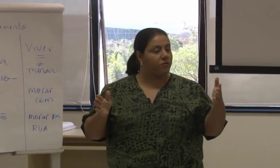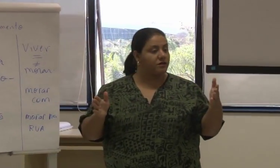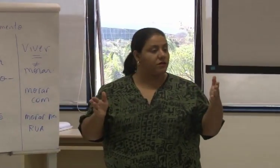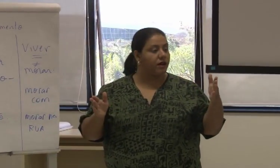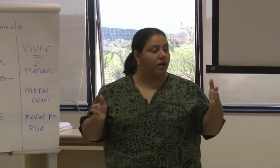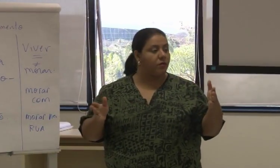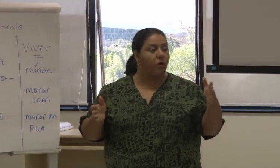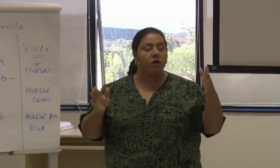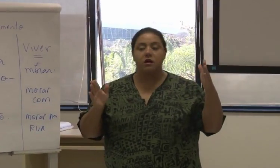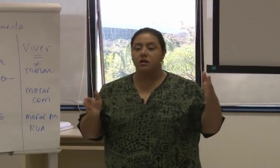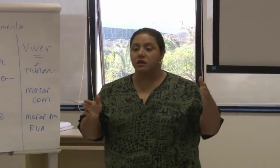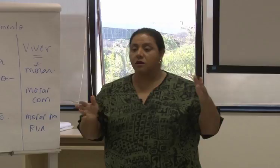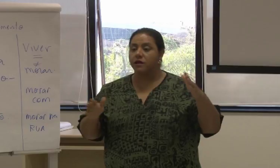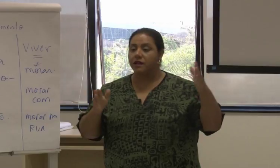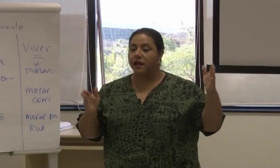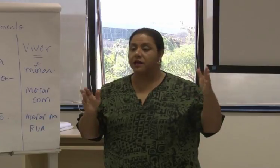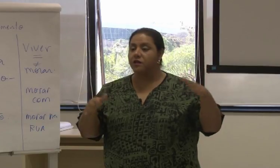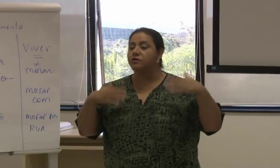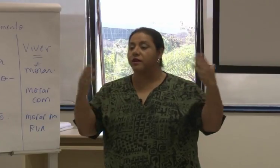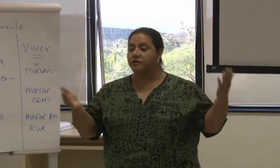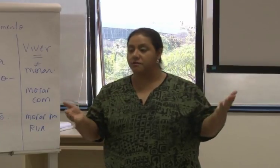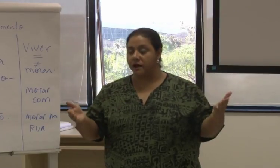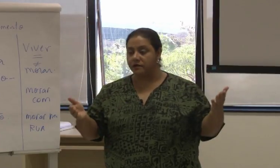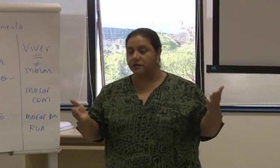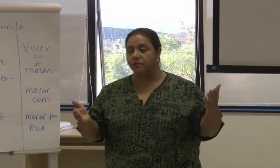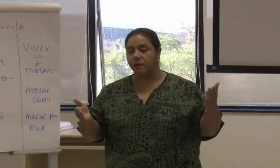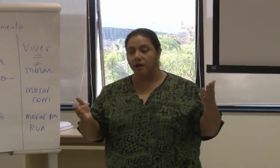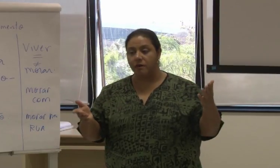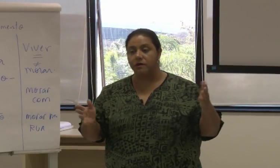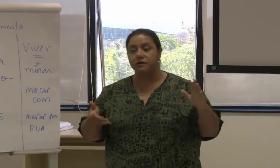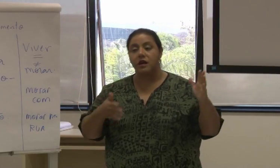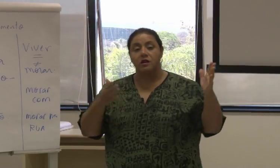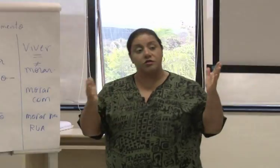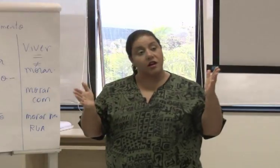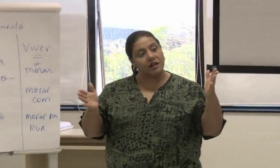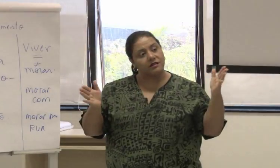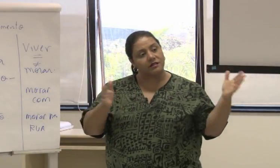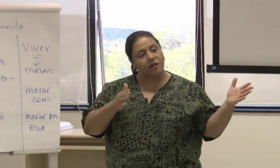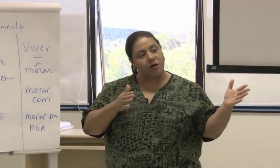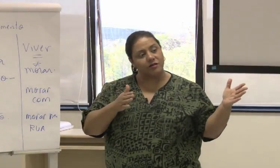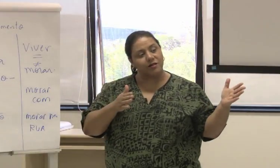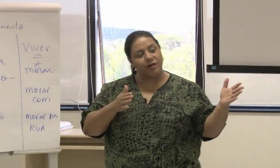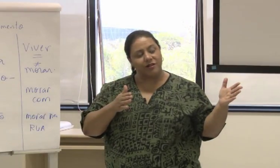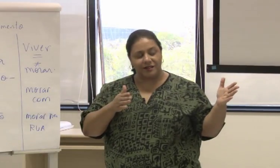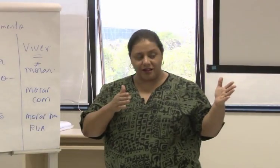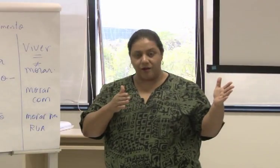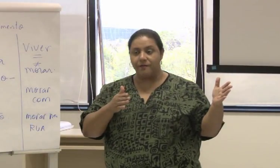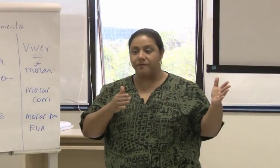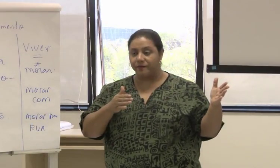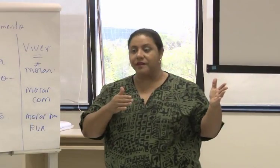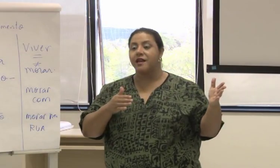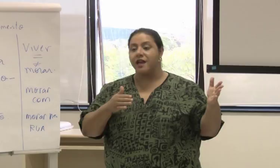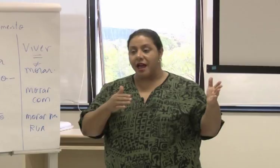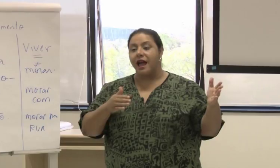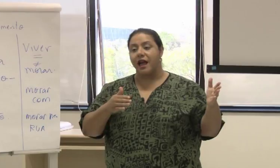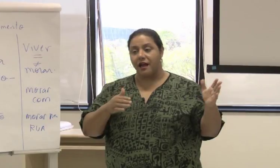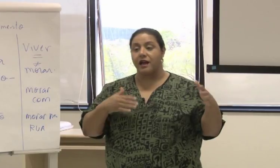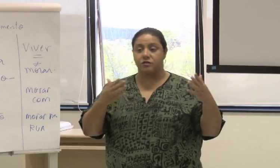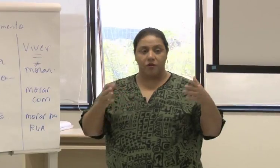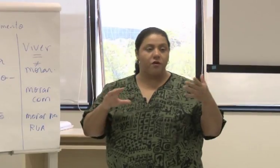formação acabou, então a ideia é que não tivesse mais ProLibras. Só que nesses 5 anos não aconteceu. Aí só a